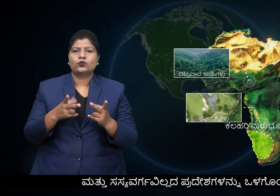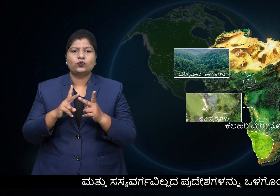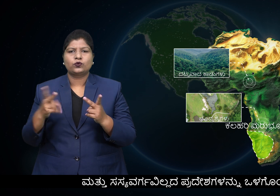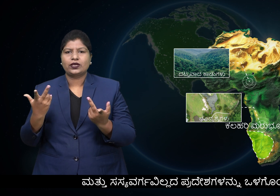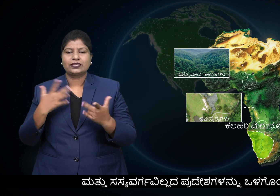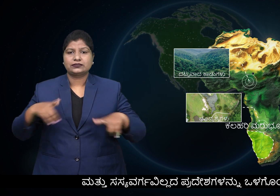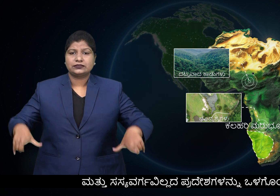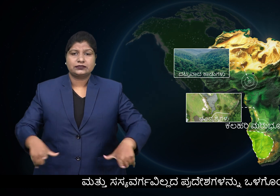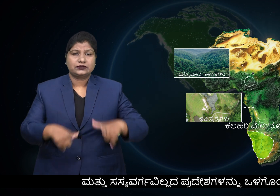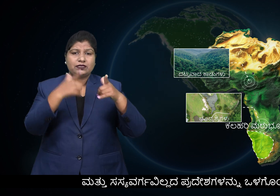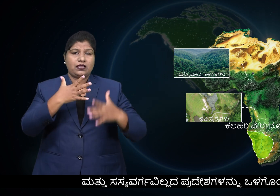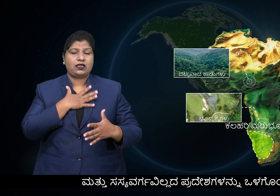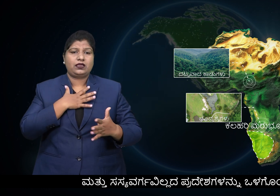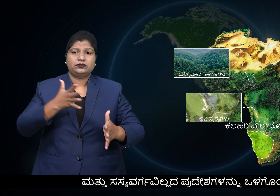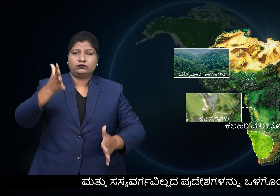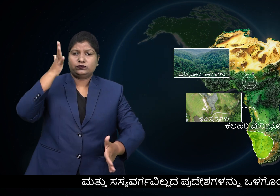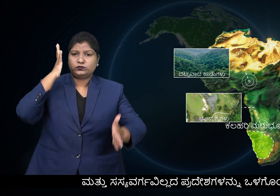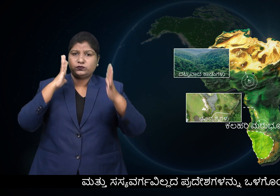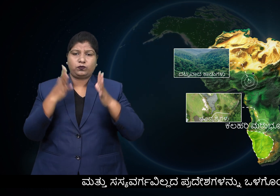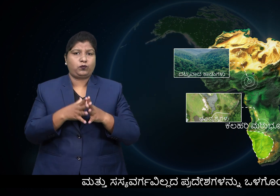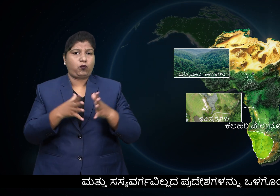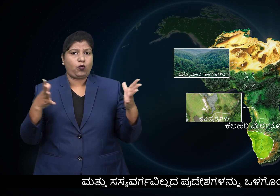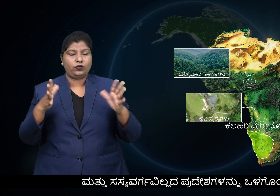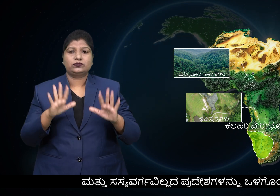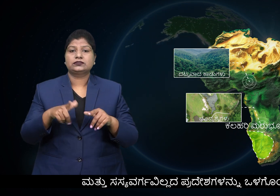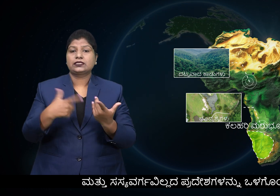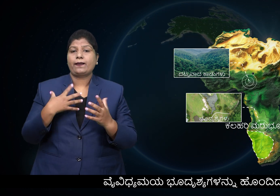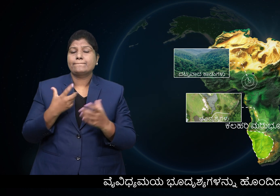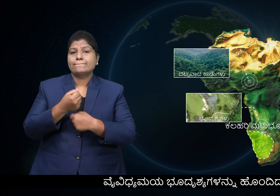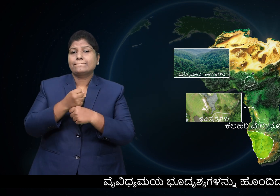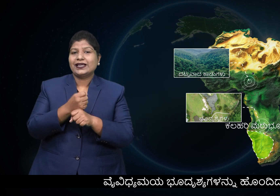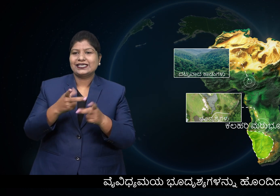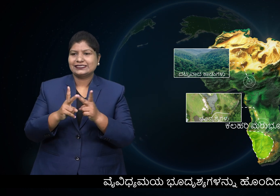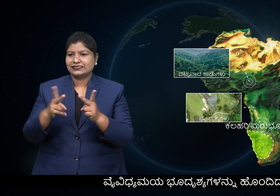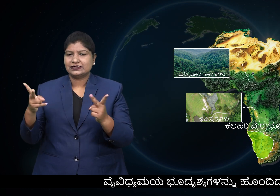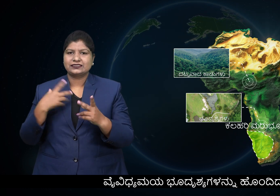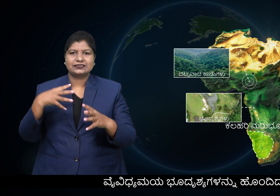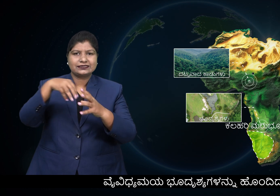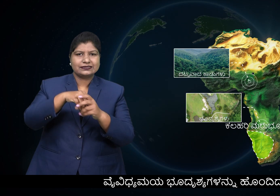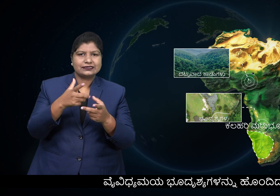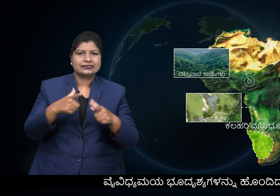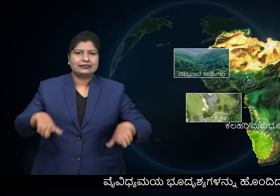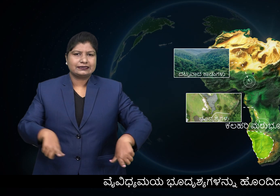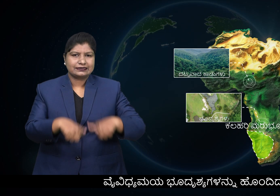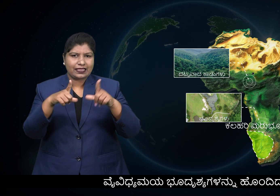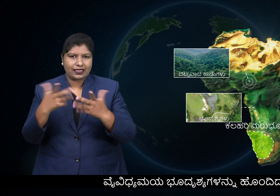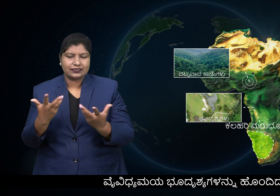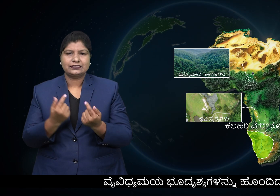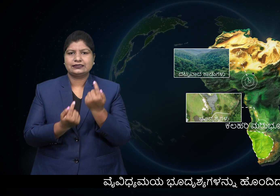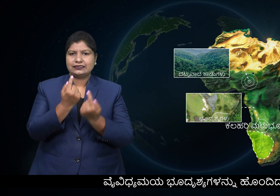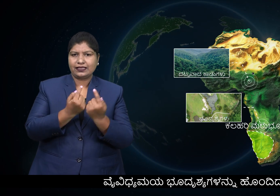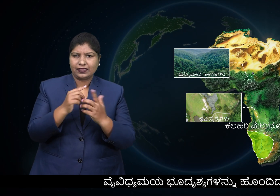ಮತ್ತು ಸಸ್ಯವರ್ಗವಿಲ್ಲದ ಪ್ರದೇಶಗಳನ್ನು ಒಳಗೊಂಡಂತೆ ವೈವಿಧ್ಯಮಯ ಭೂದೃಶ್ಯಗಳನ್ನು